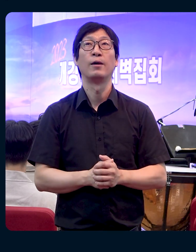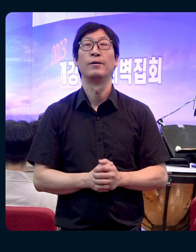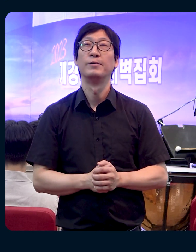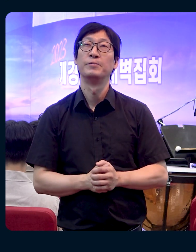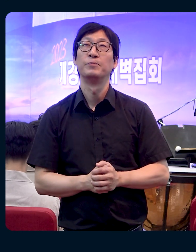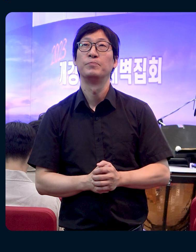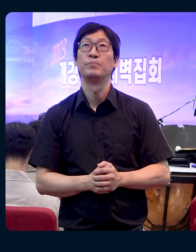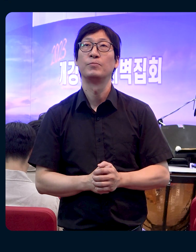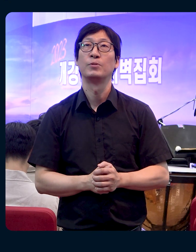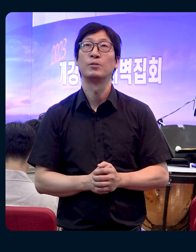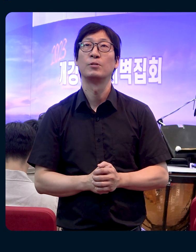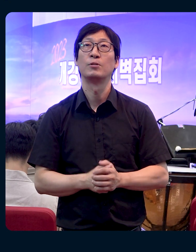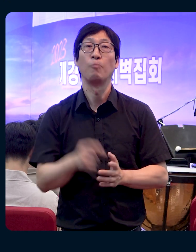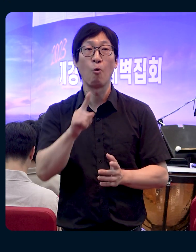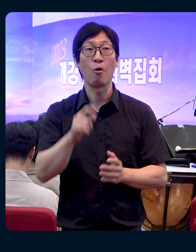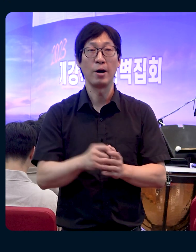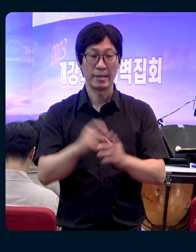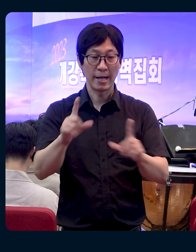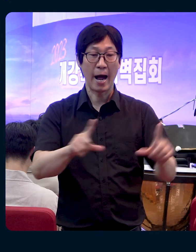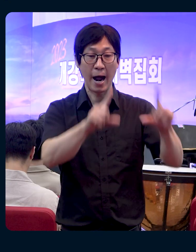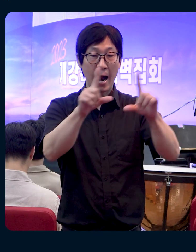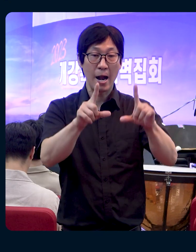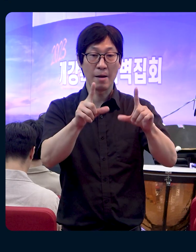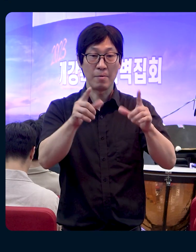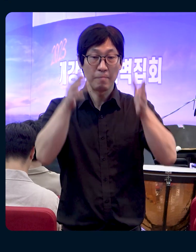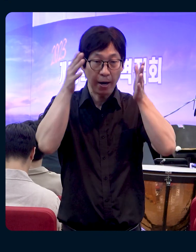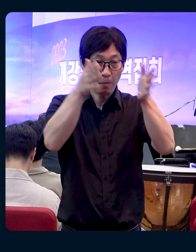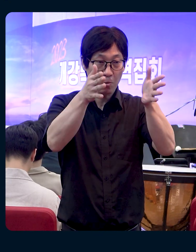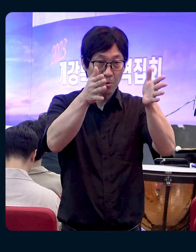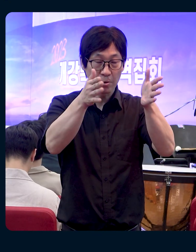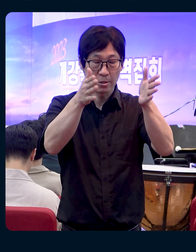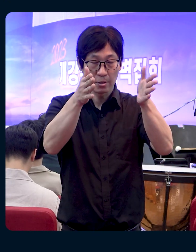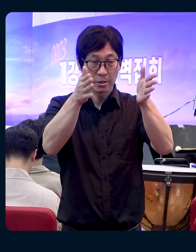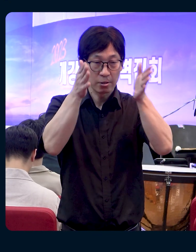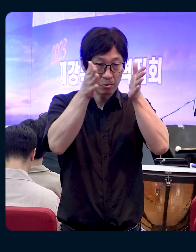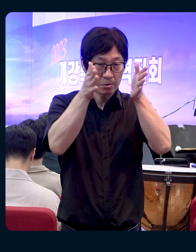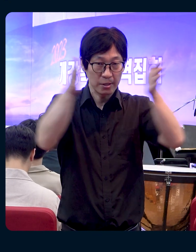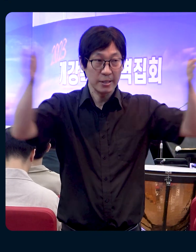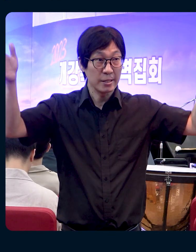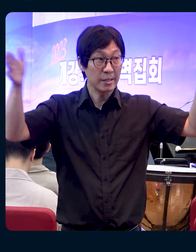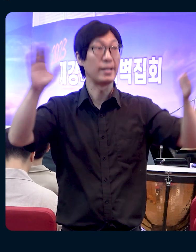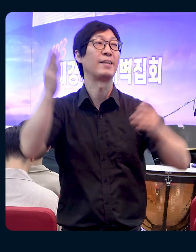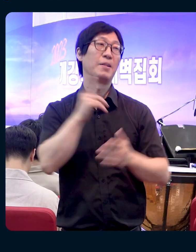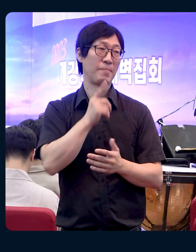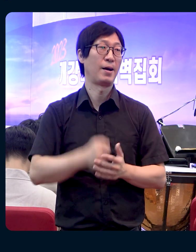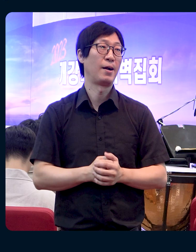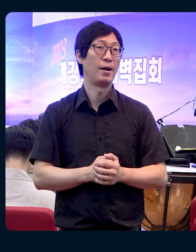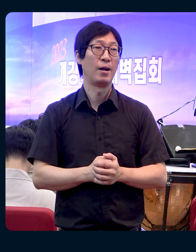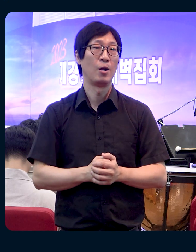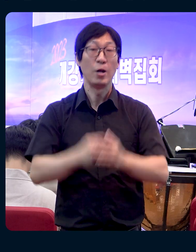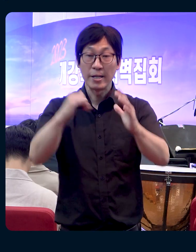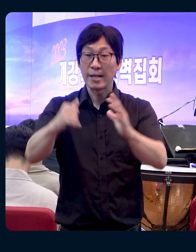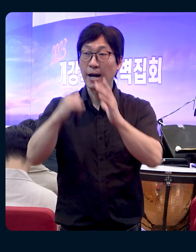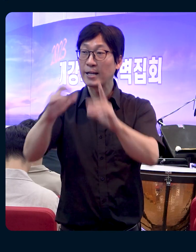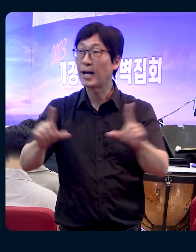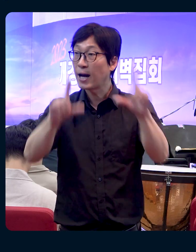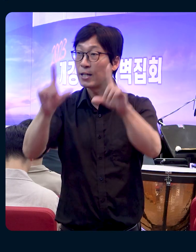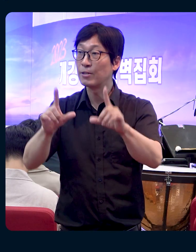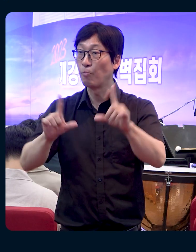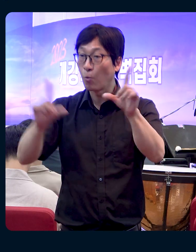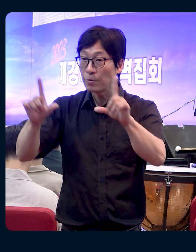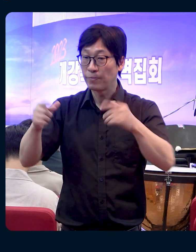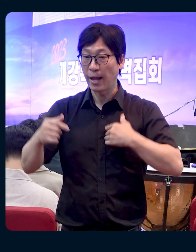그런데 거기에는요 삶을 보는 관점이 달라진다고 하는 것, 그리고 세상을 살아가는